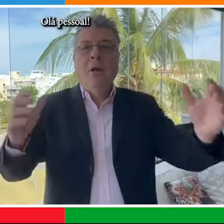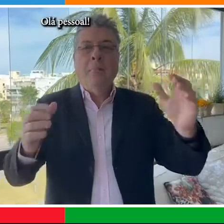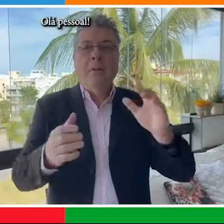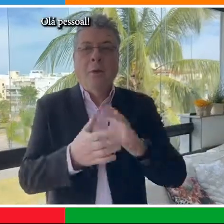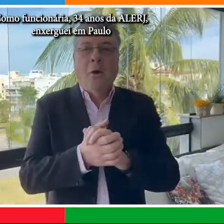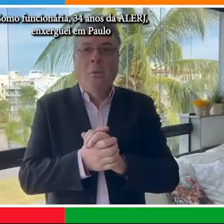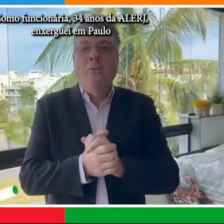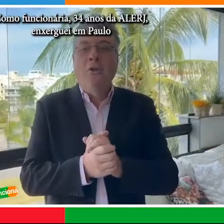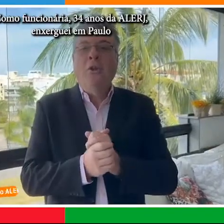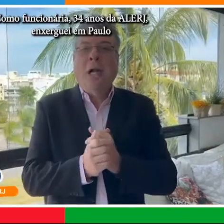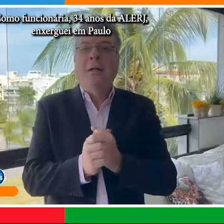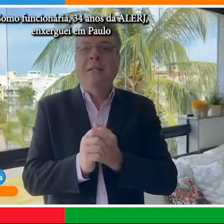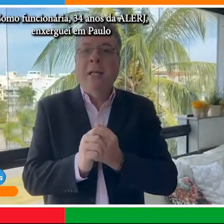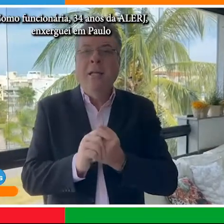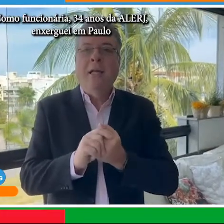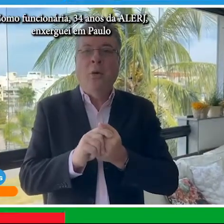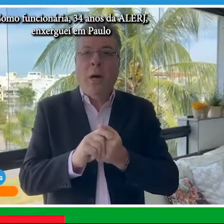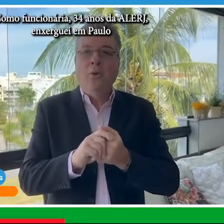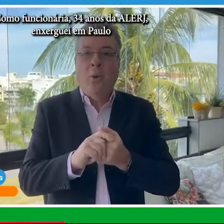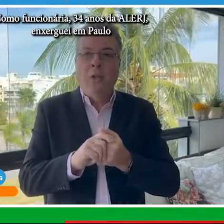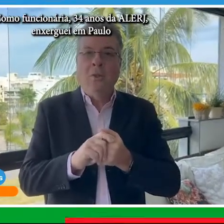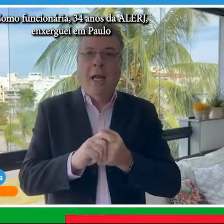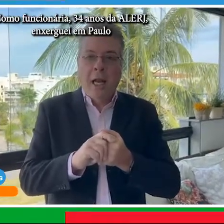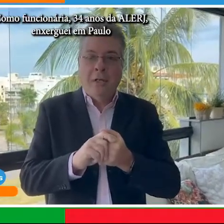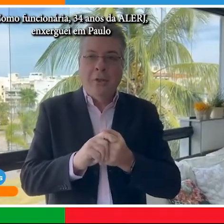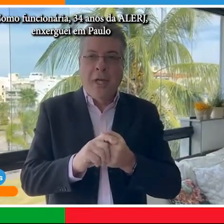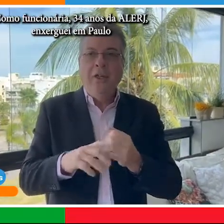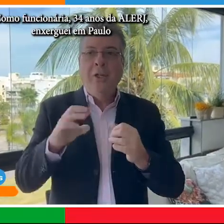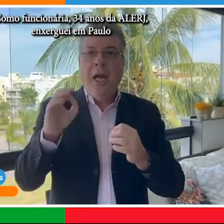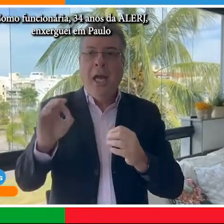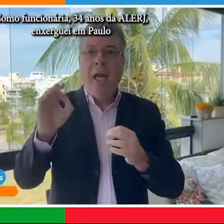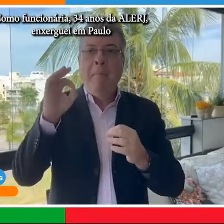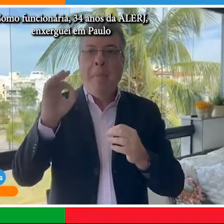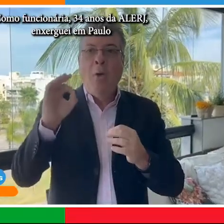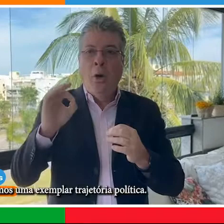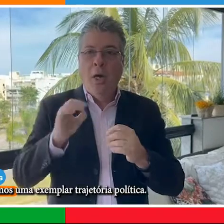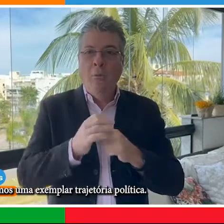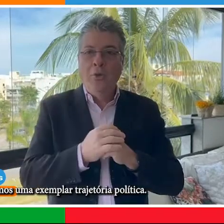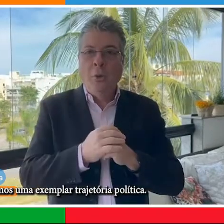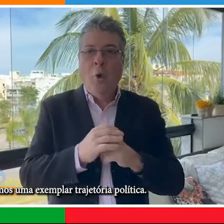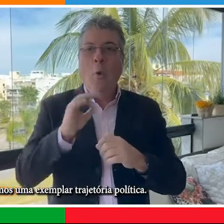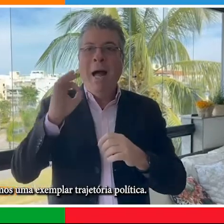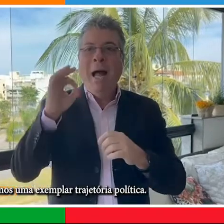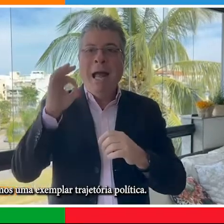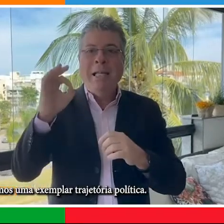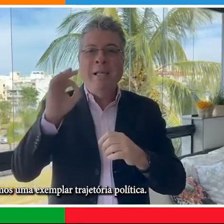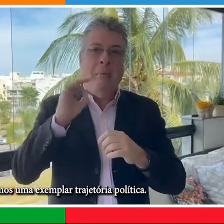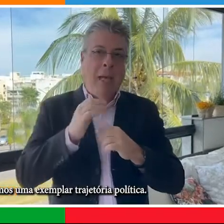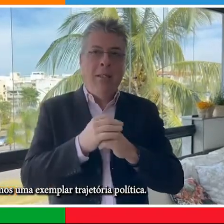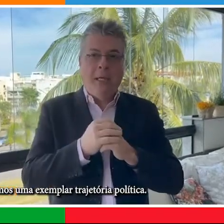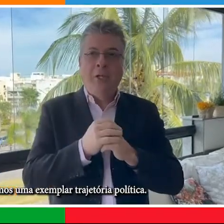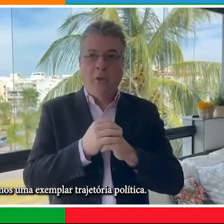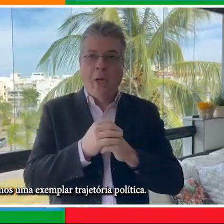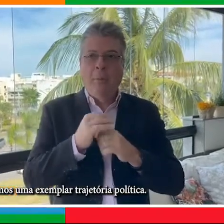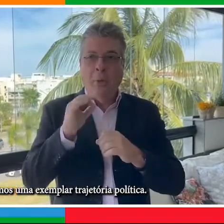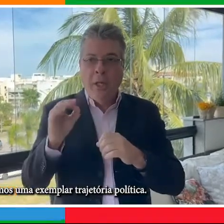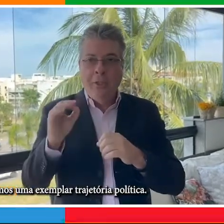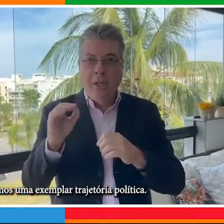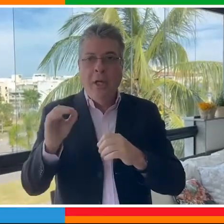Olá pessoal, como funcionário há 34 anos da Alerj, enxerguei em Paulo Ramos uma exemplar trajetória política